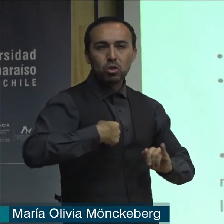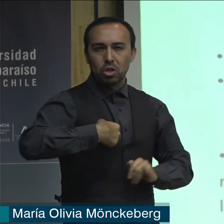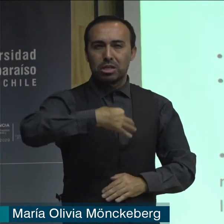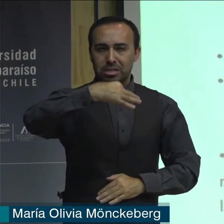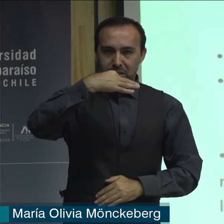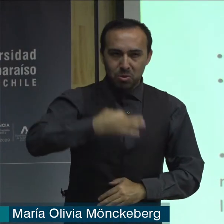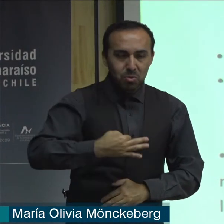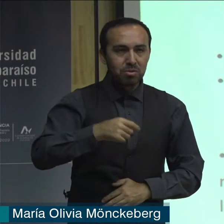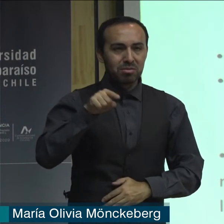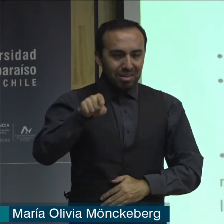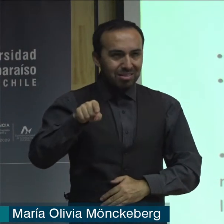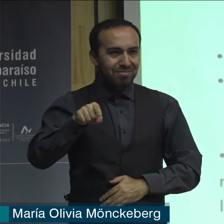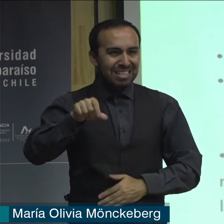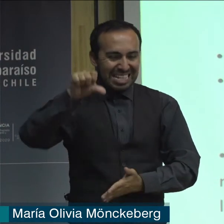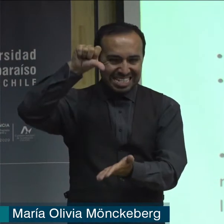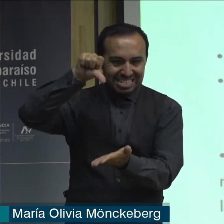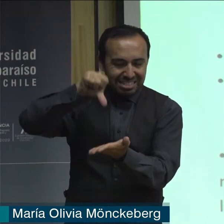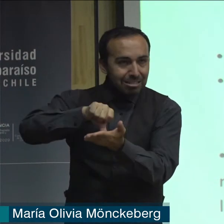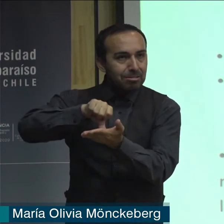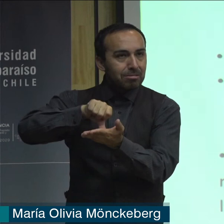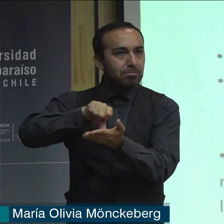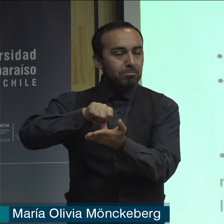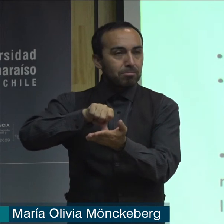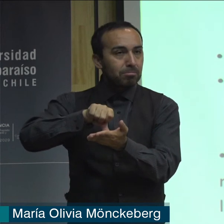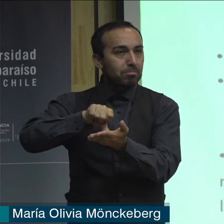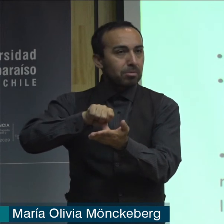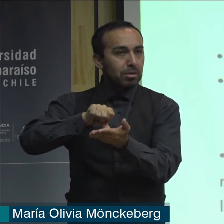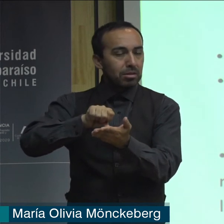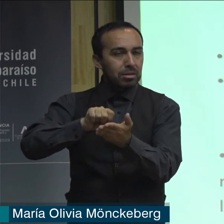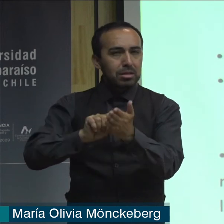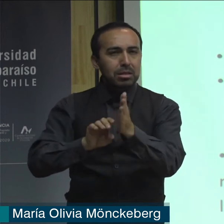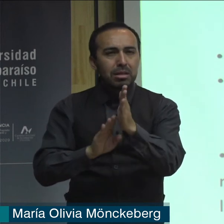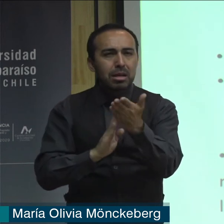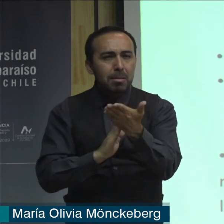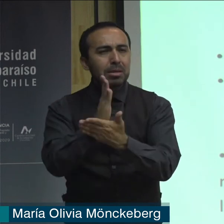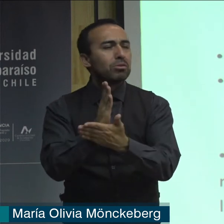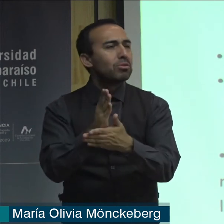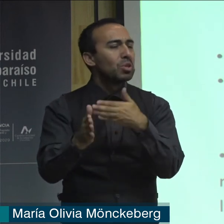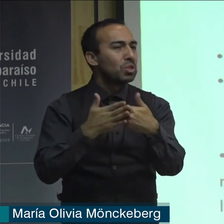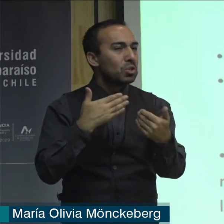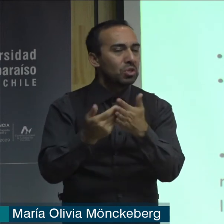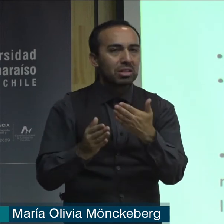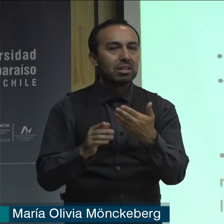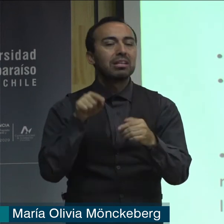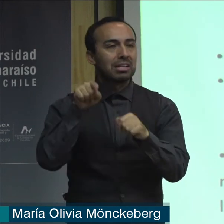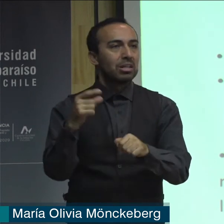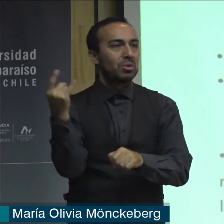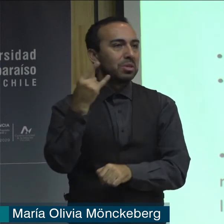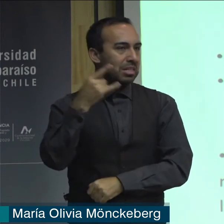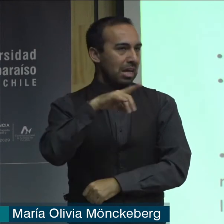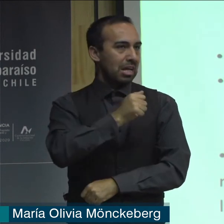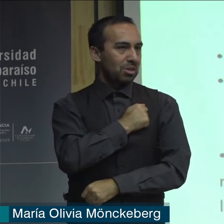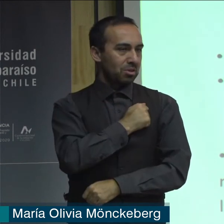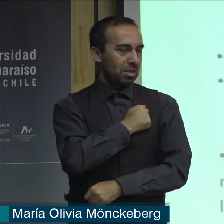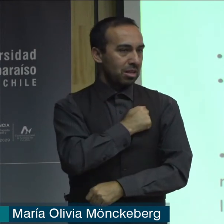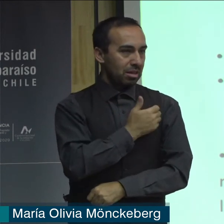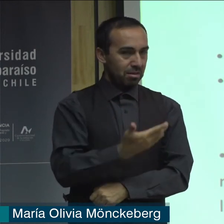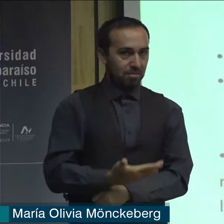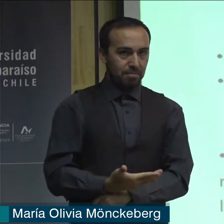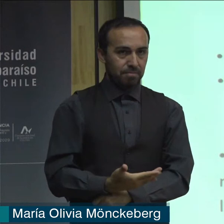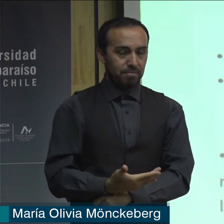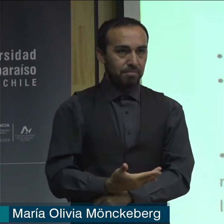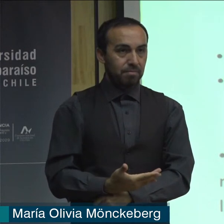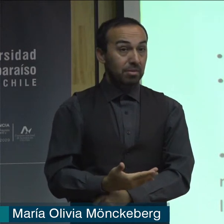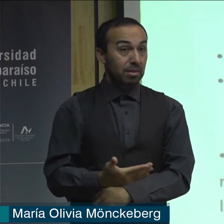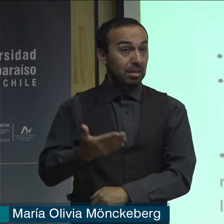generador del modelo impuesto tuvo su origen en la Universidad Católica en la conocida